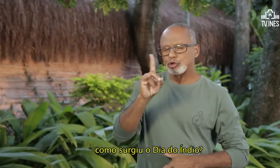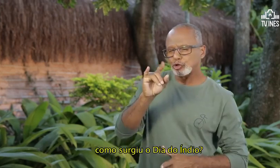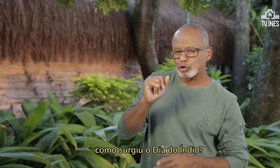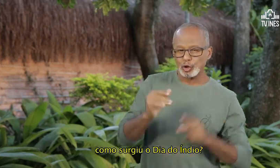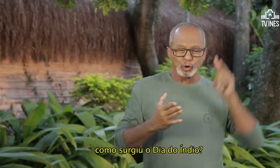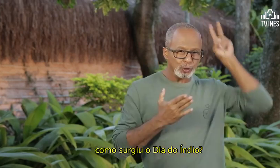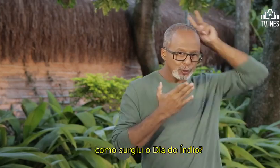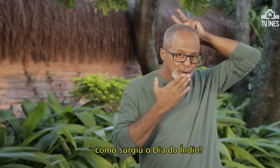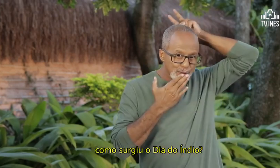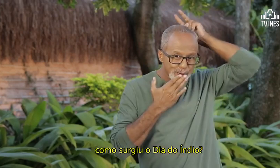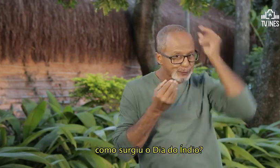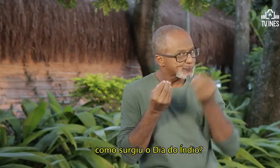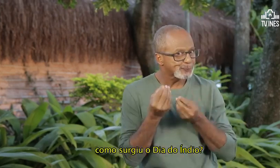Como surgiu o Dia do Índio?